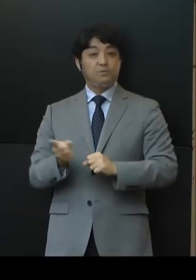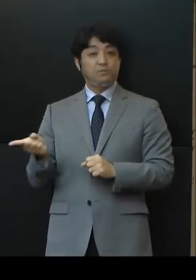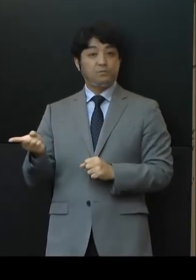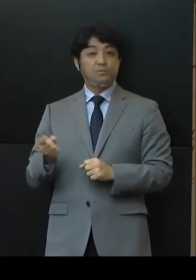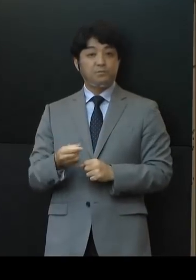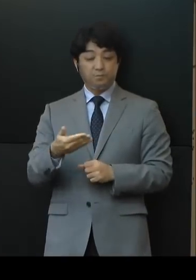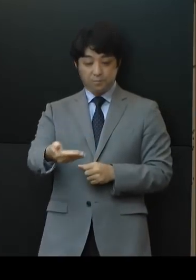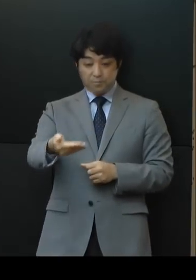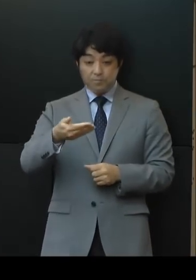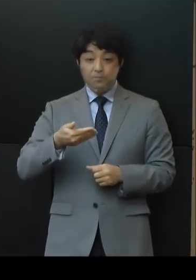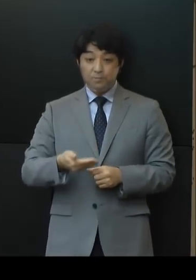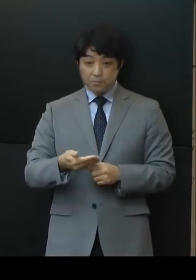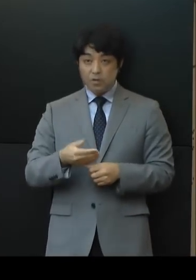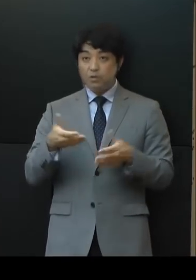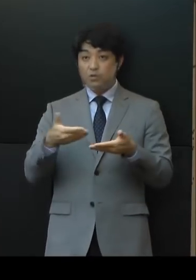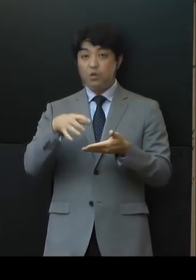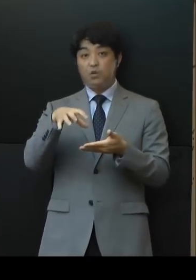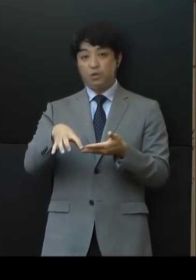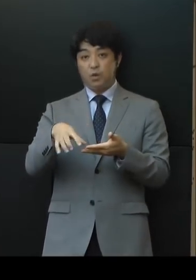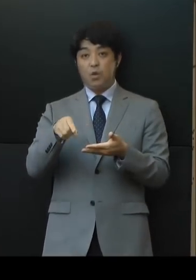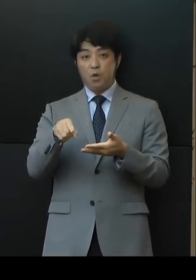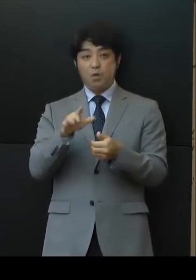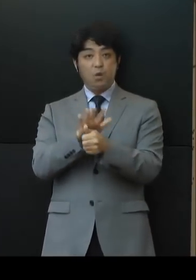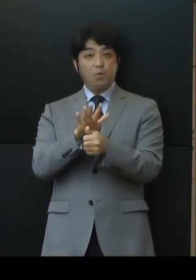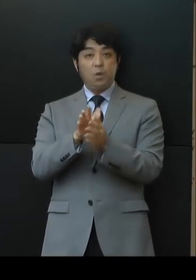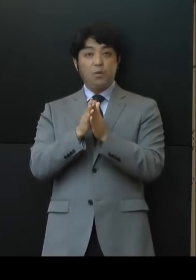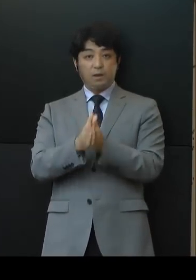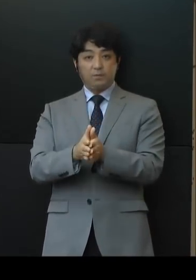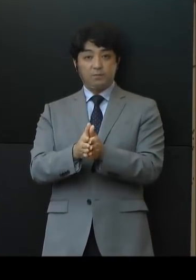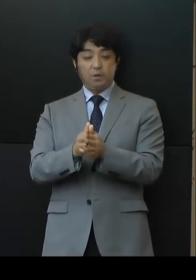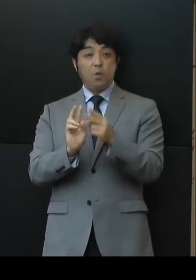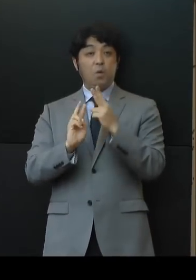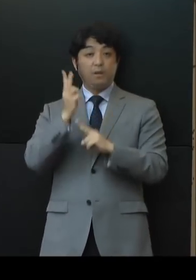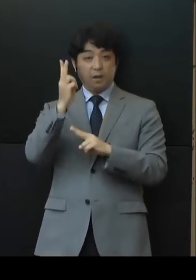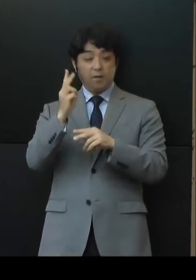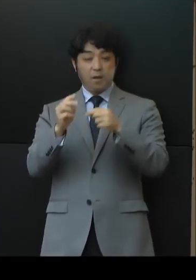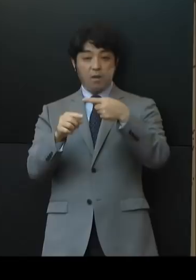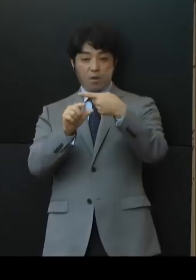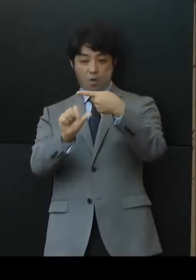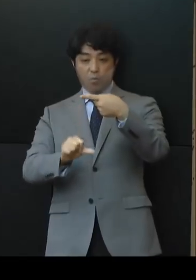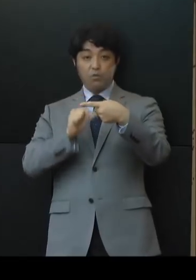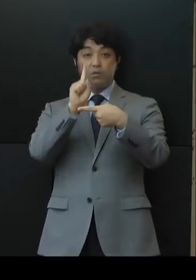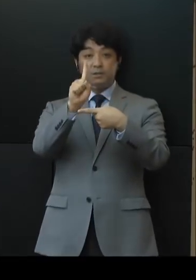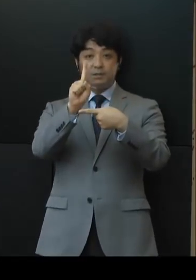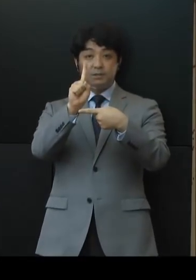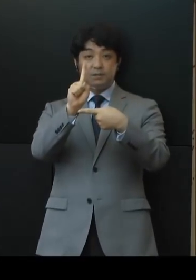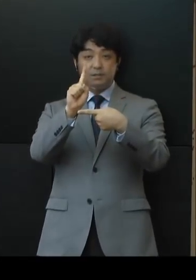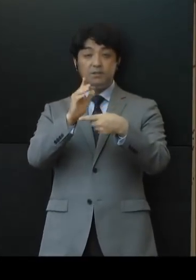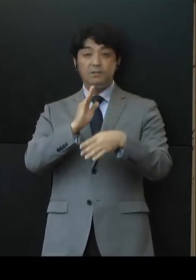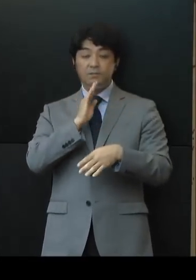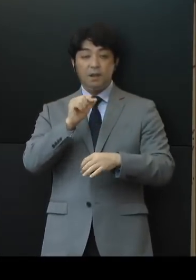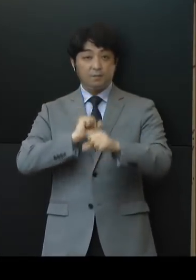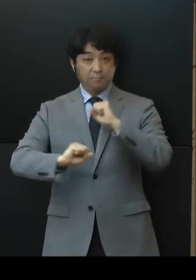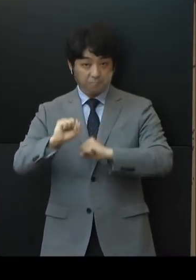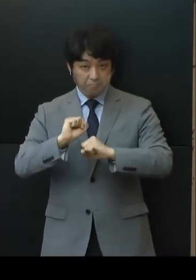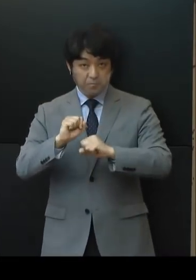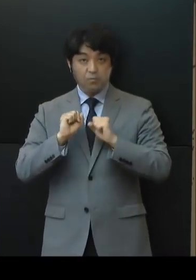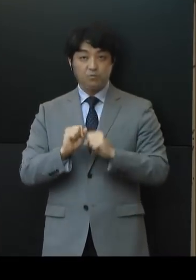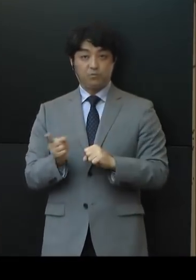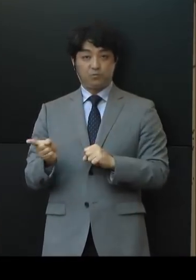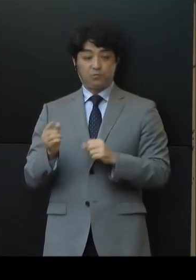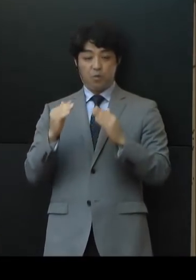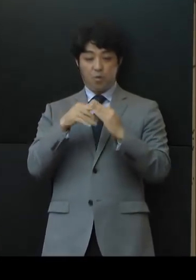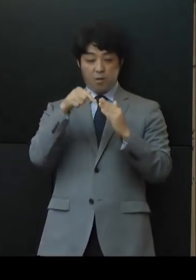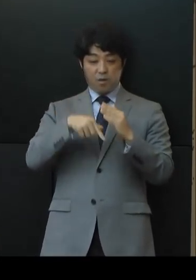番目に事業者への要請等として沖縄5分の1アクションを普及啓発しそれから在宅勤務、